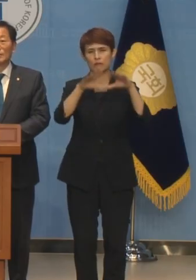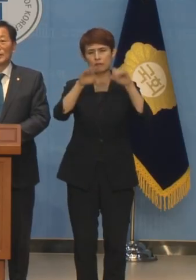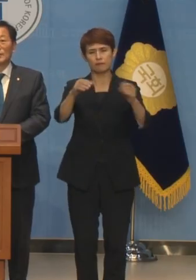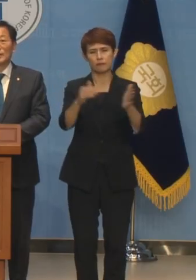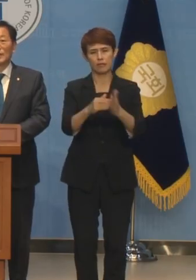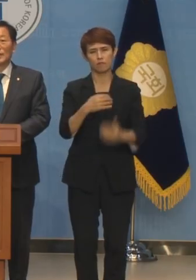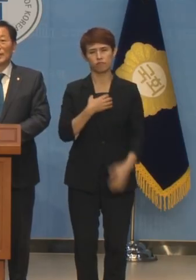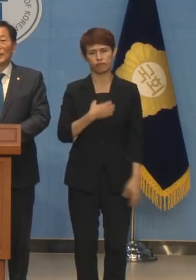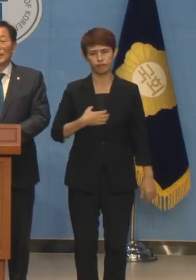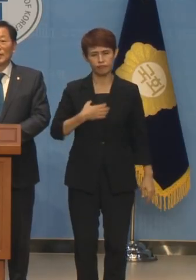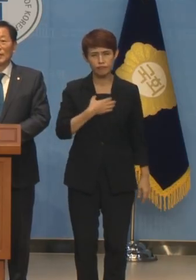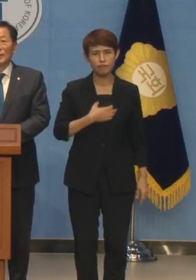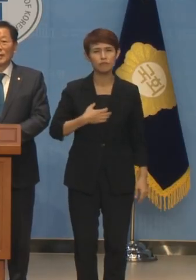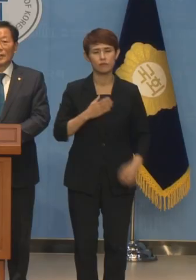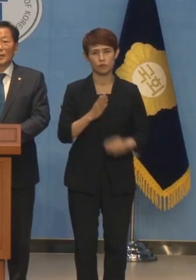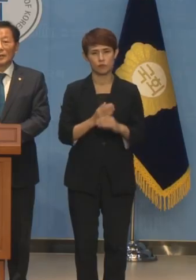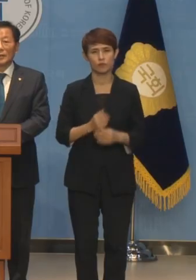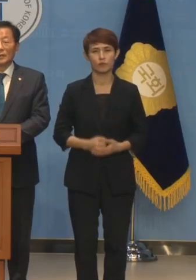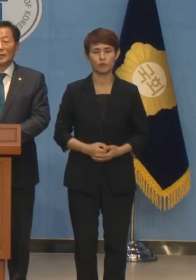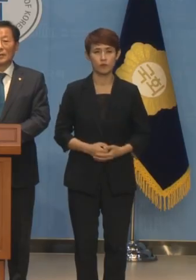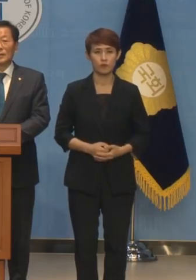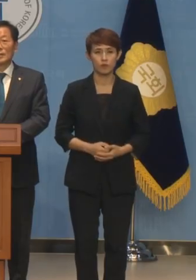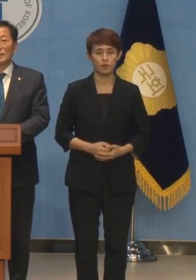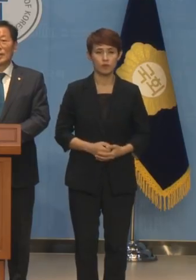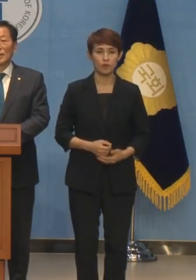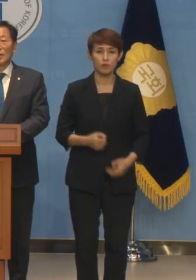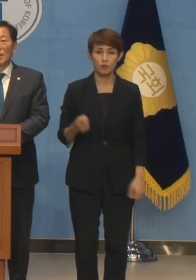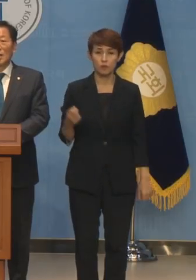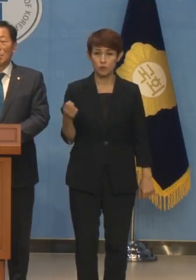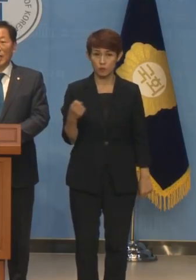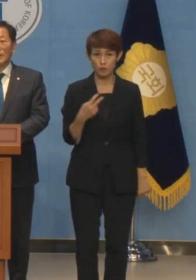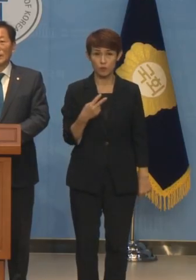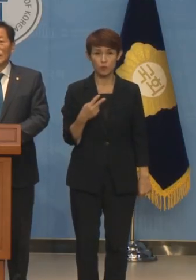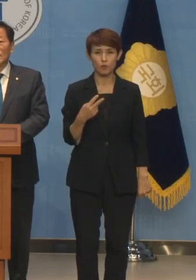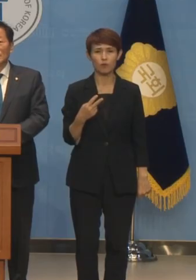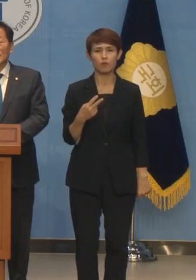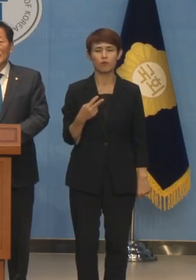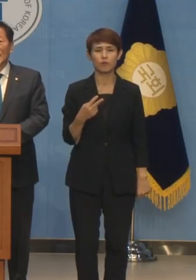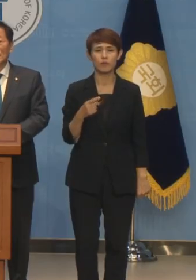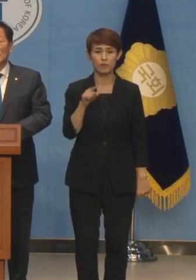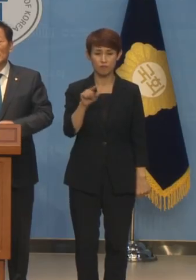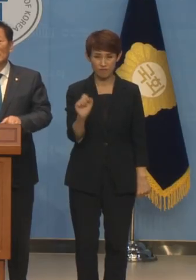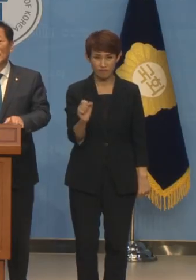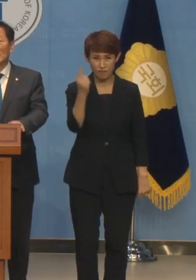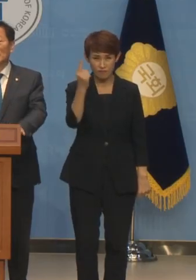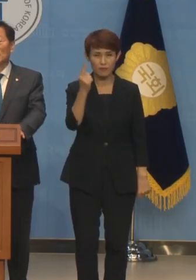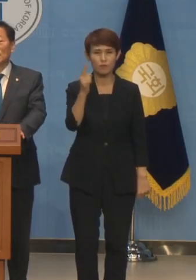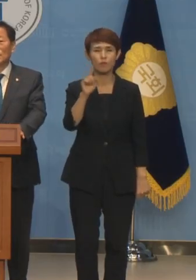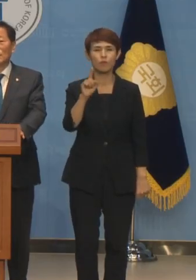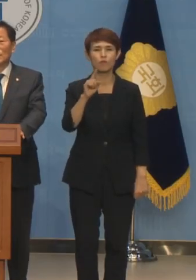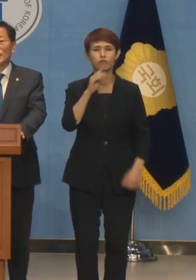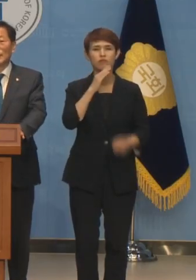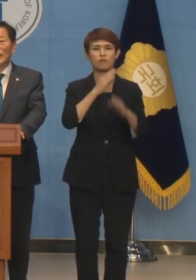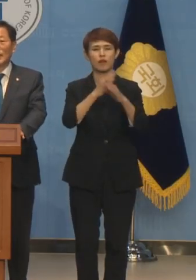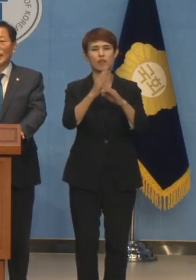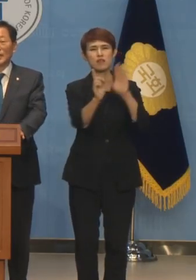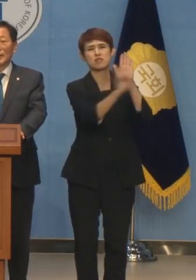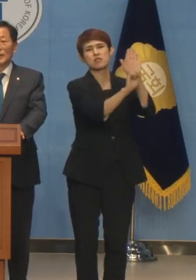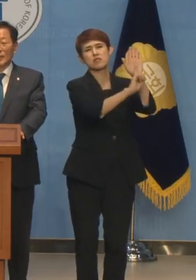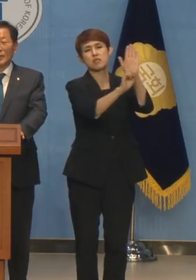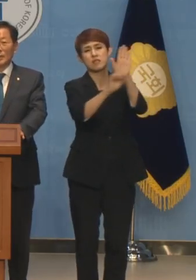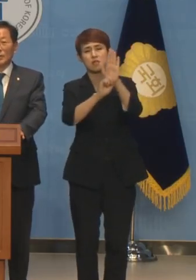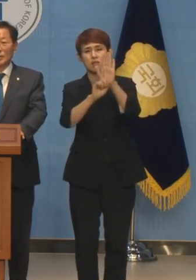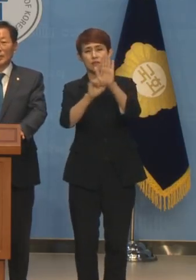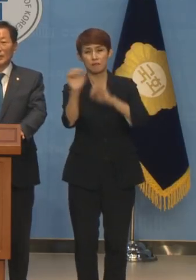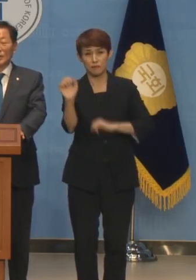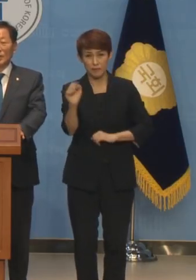걱정이 많습니다. 거기에다가 이런 일들의 발화점은 대북 전단 살포로